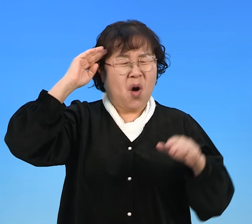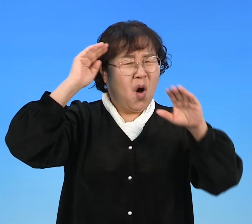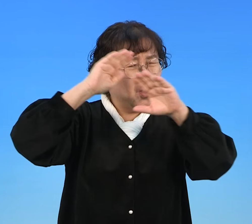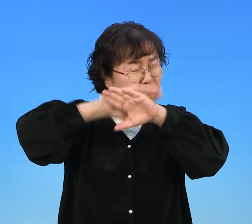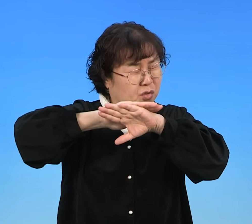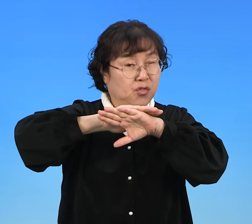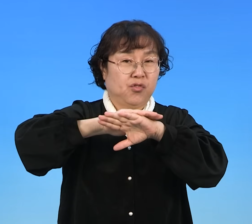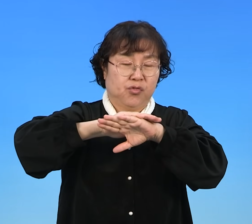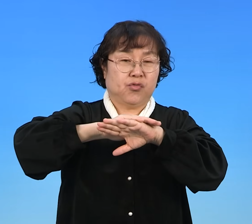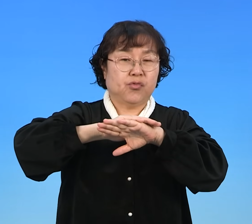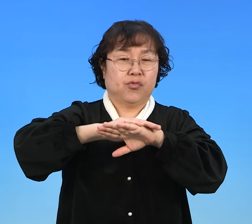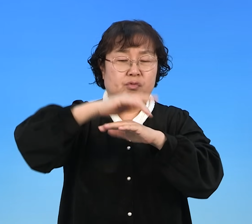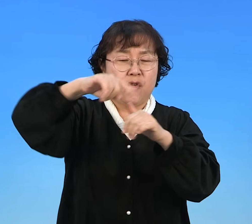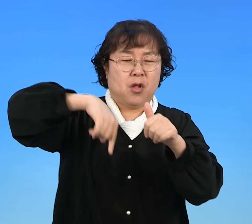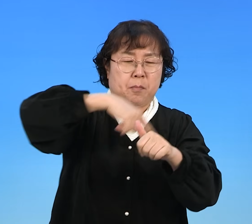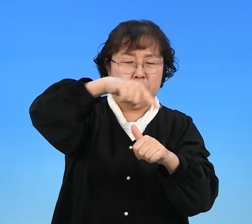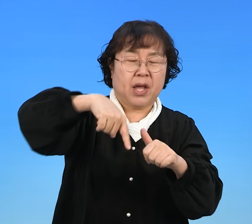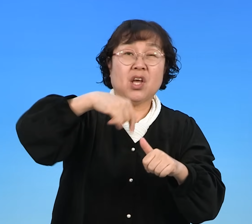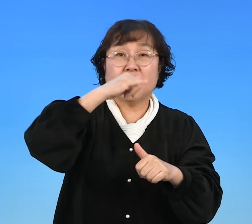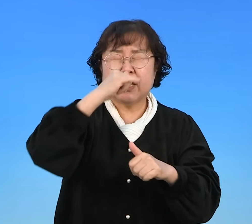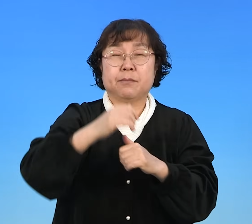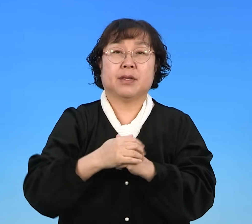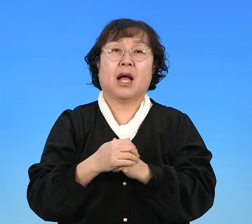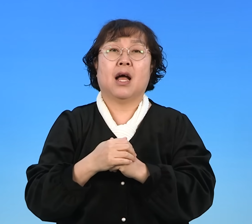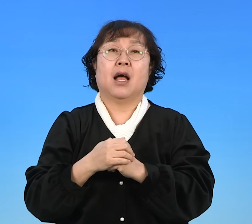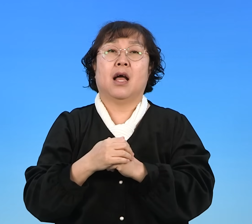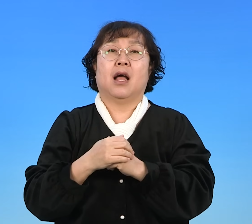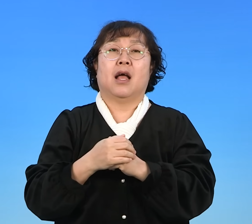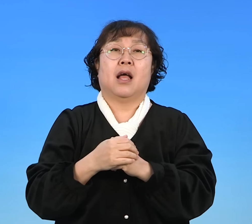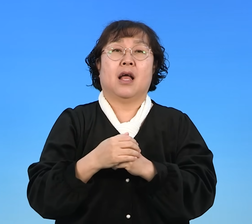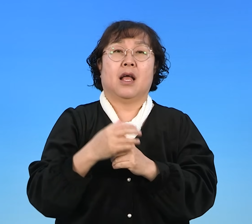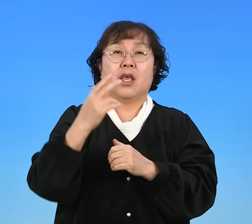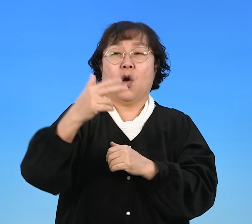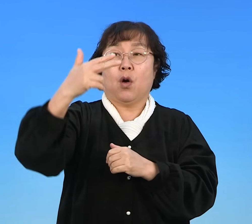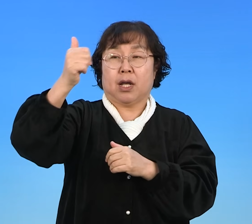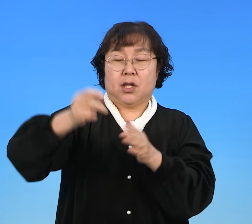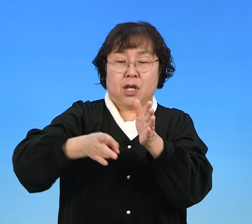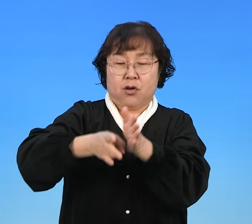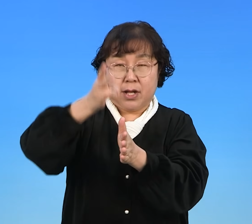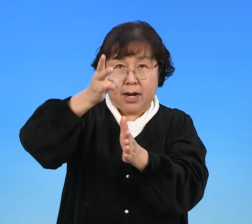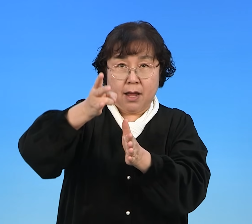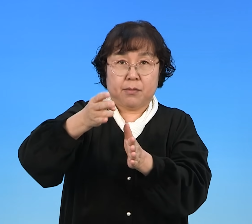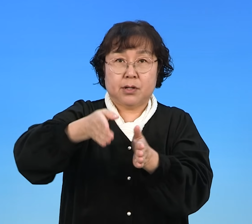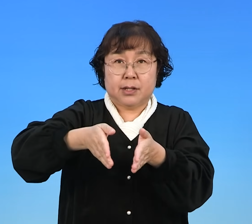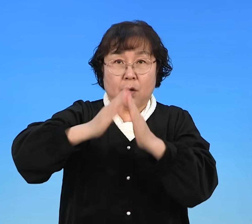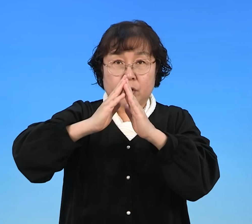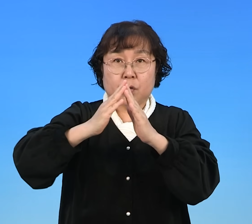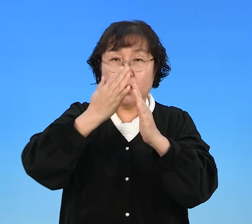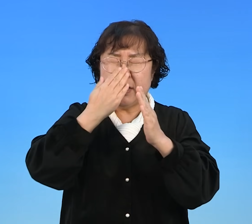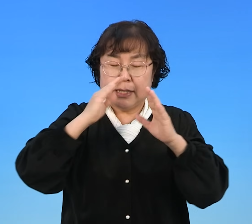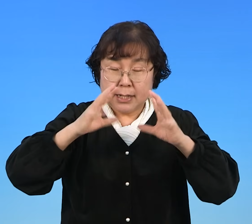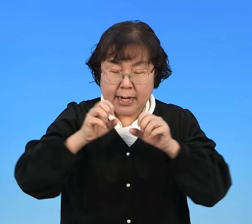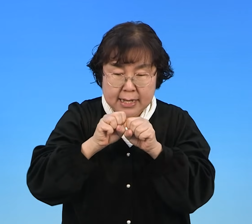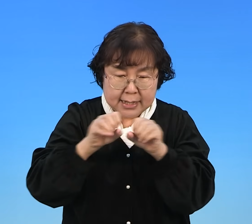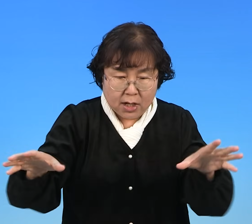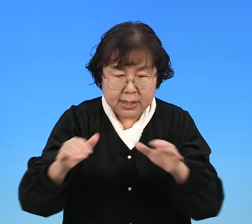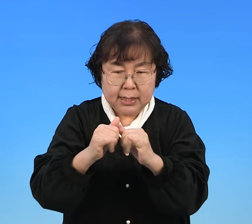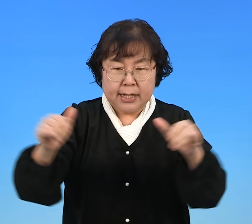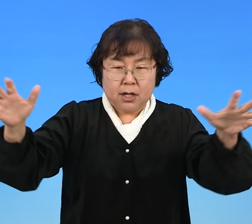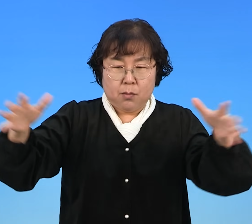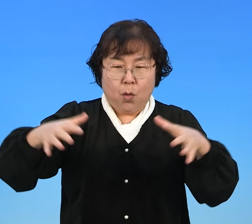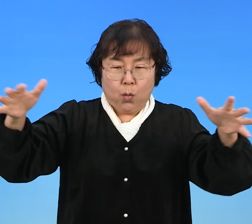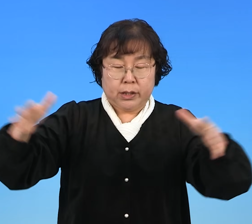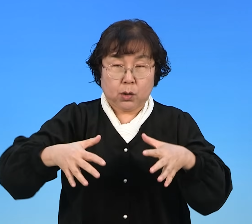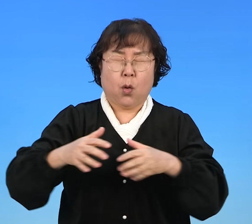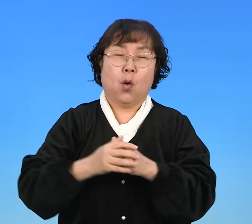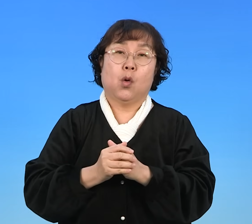수가 있습니다. 자, 오늘 본문 2절과 3절입니다. 여호와께서 예루살렘을 세우시며 이스라엘의 흩어진